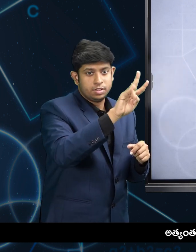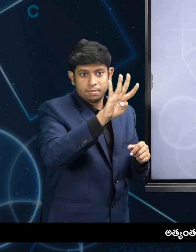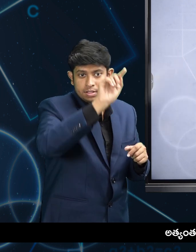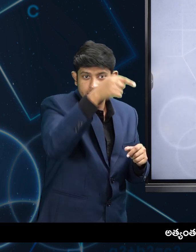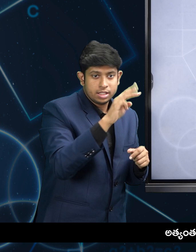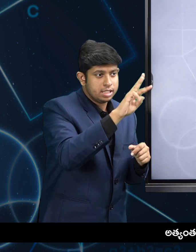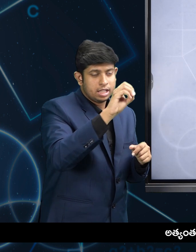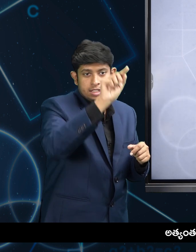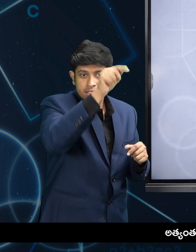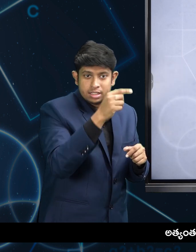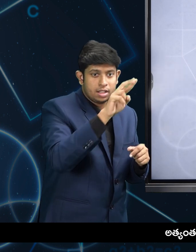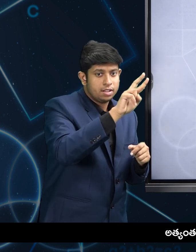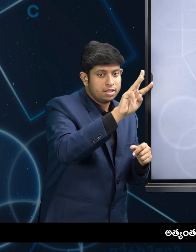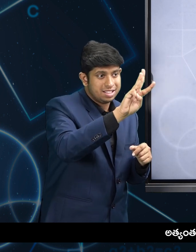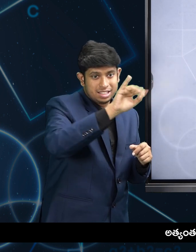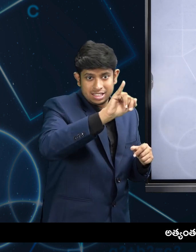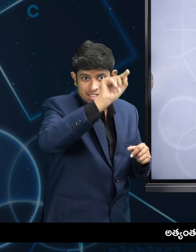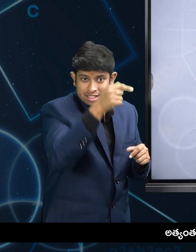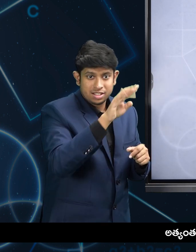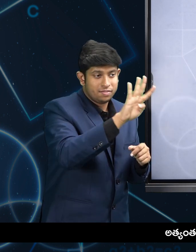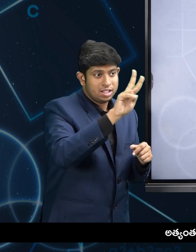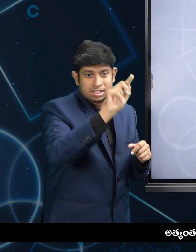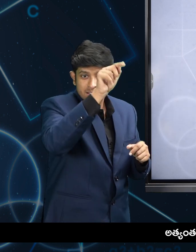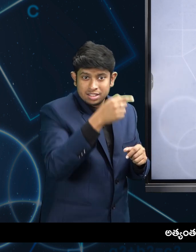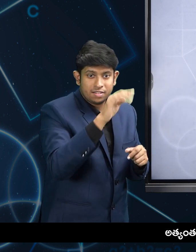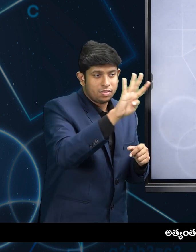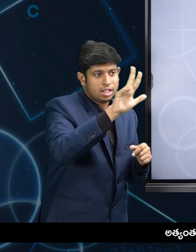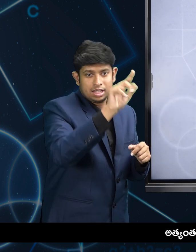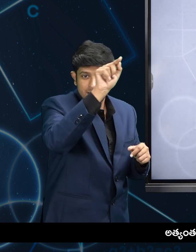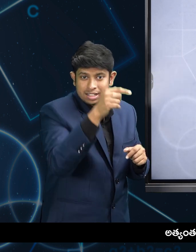డిగ్రీల నుండి 90 డిగ్రీల వరకు ఉన్న కాలం.